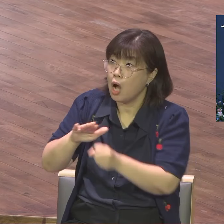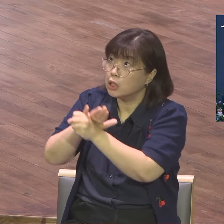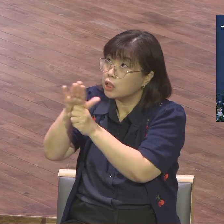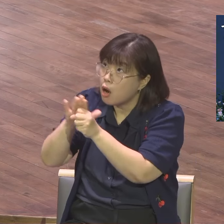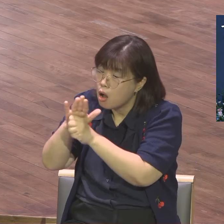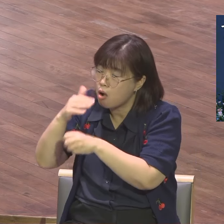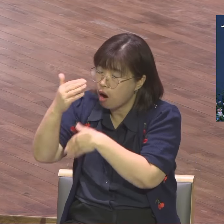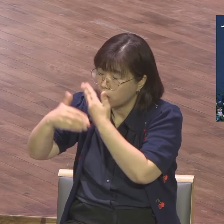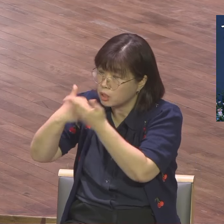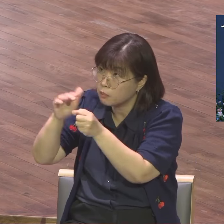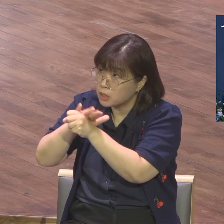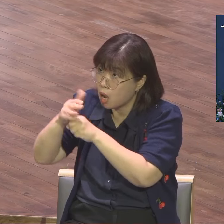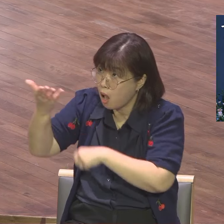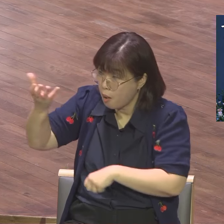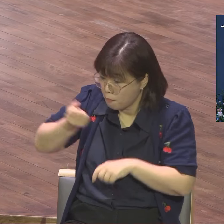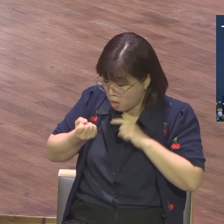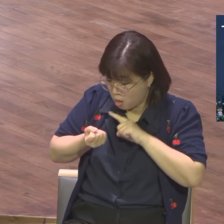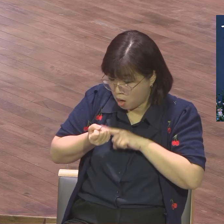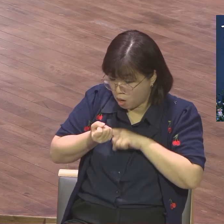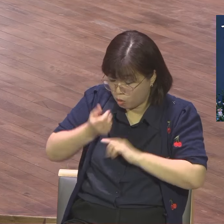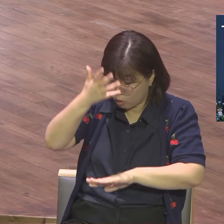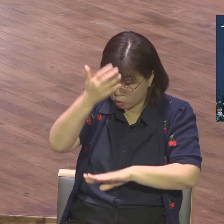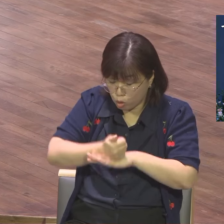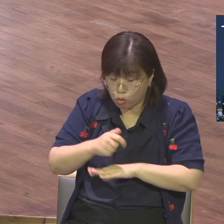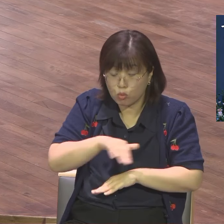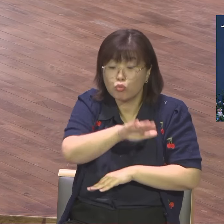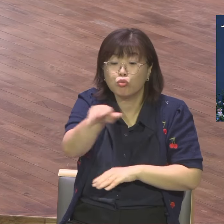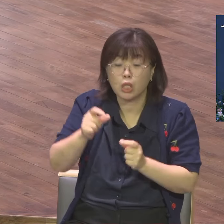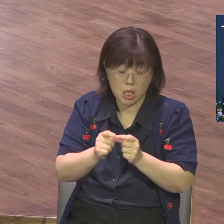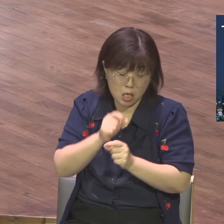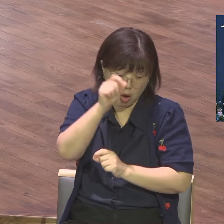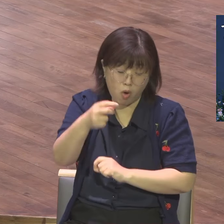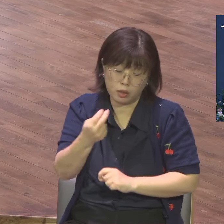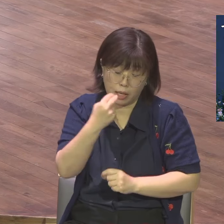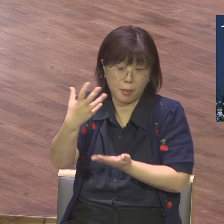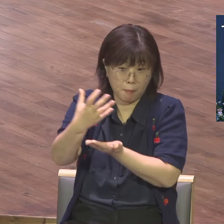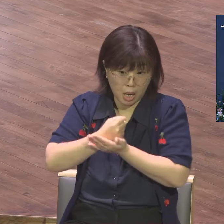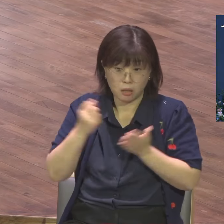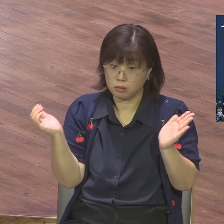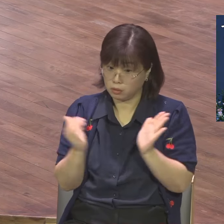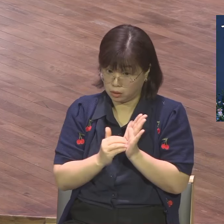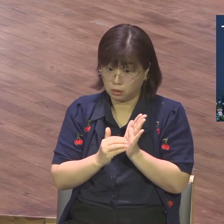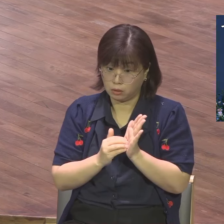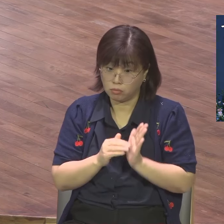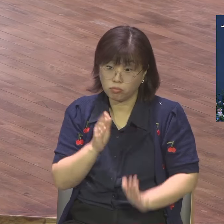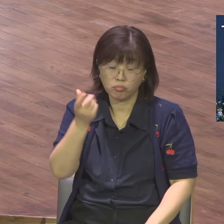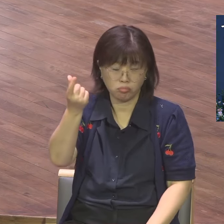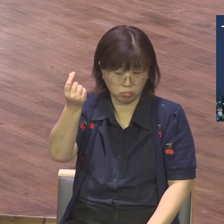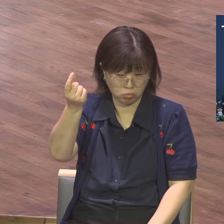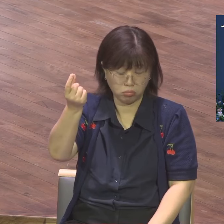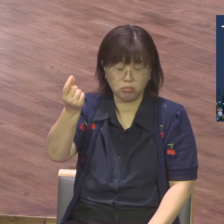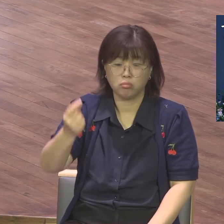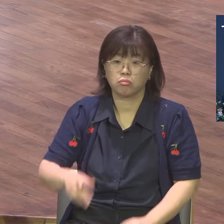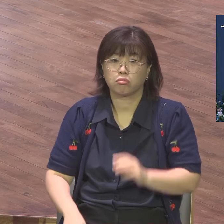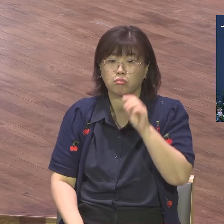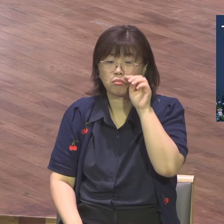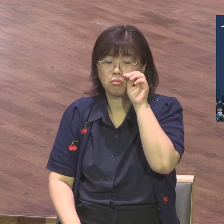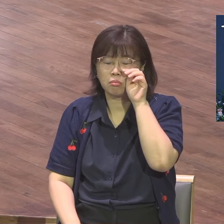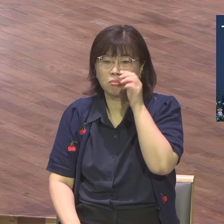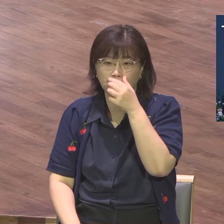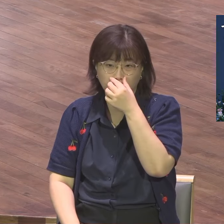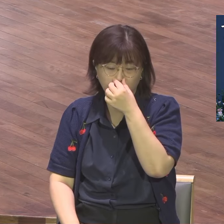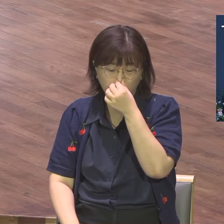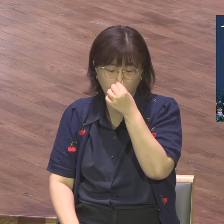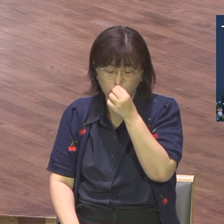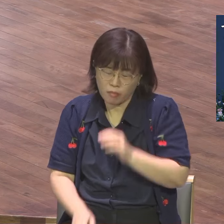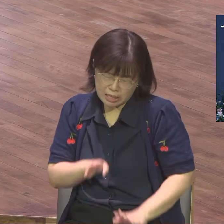영원한 생명, 영생을 주시는 사랑. 이제는 우리가 예수님을 사랑하는데 정말 요즘 표현을 하면 막